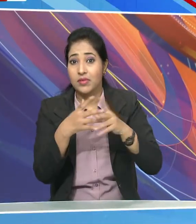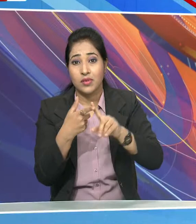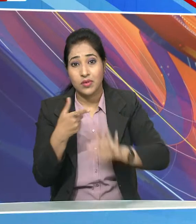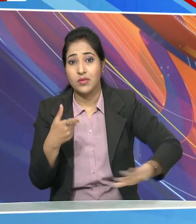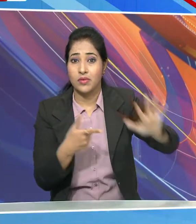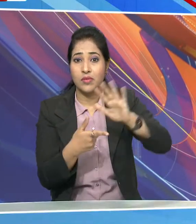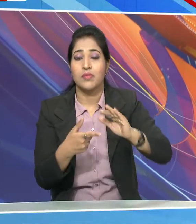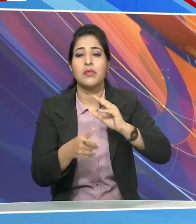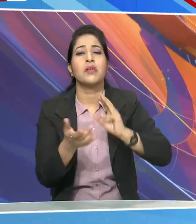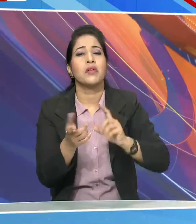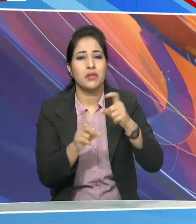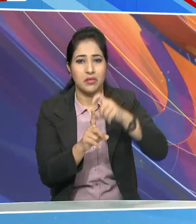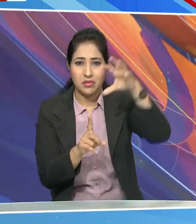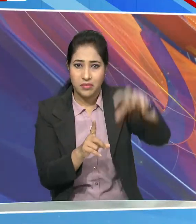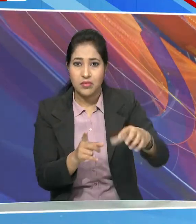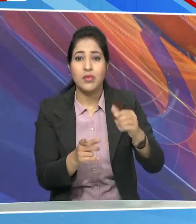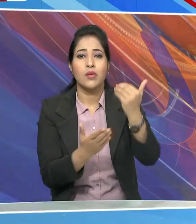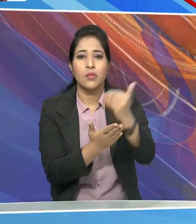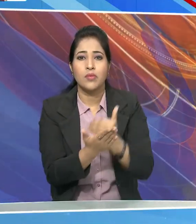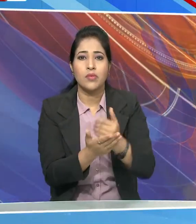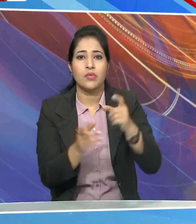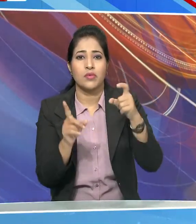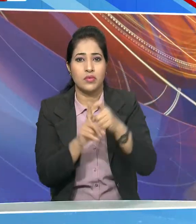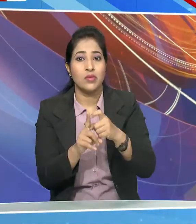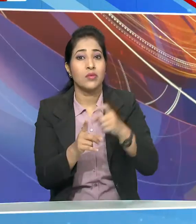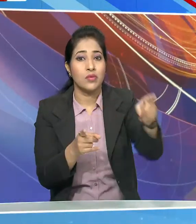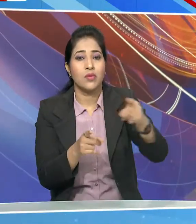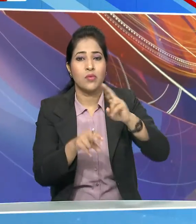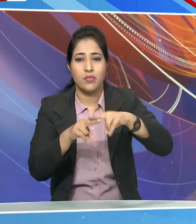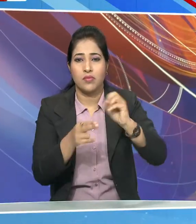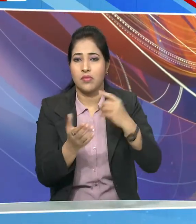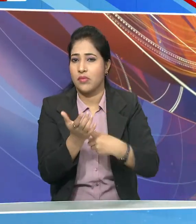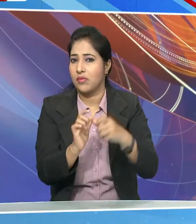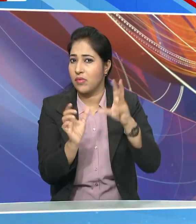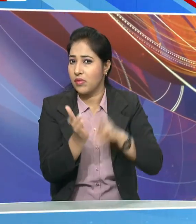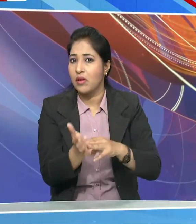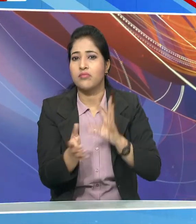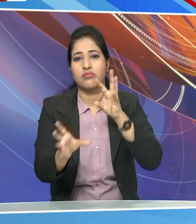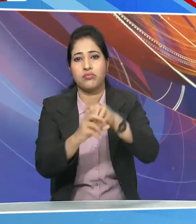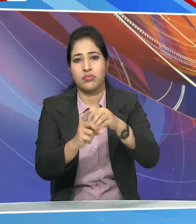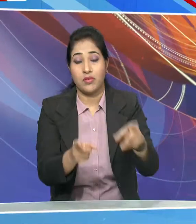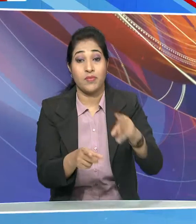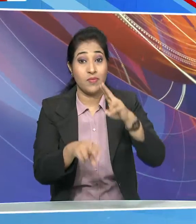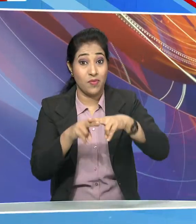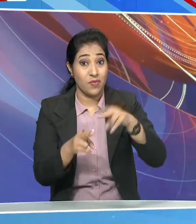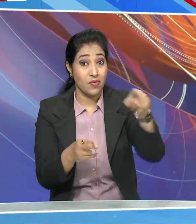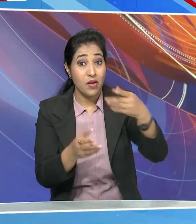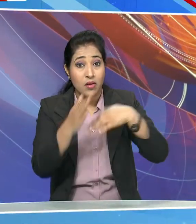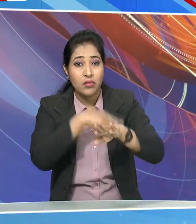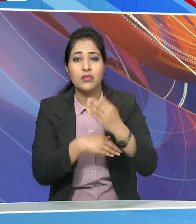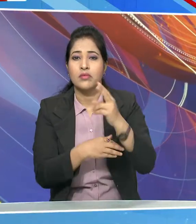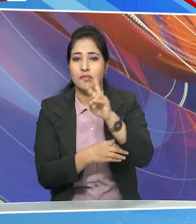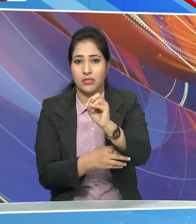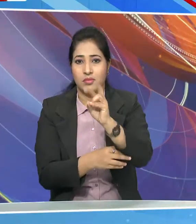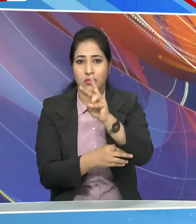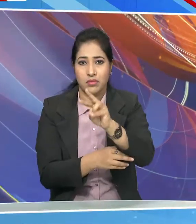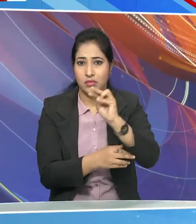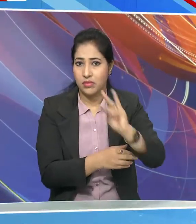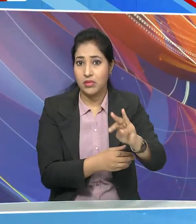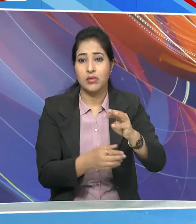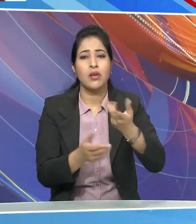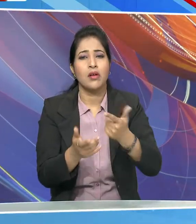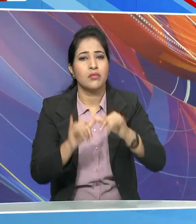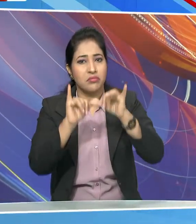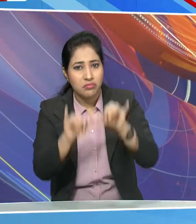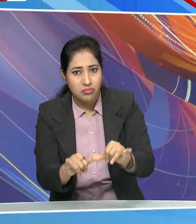आयोजित प्रतिष्ठित डेवलपमेंट हिस्सा लेंगे फोरम का 2023 संस्करण वैश्विक भू